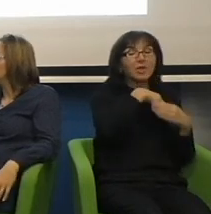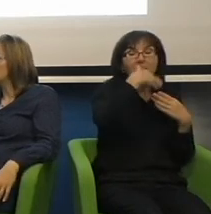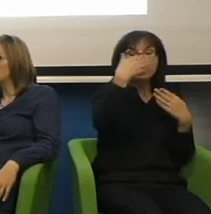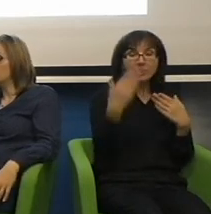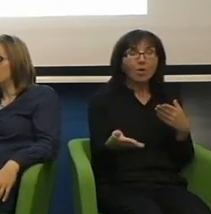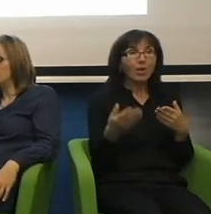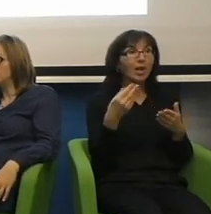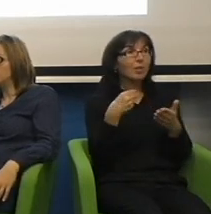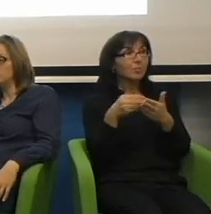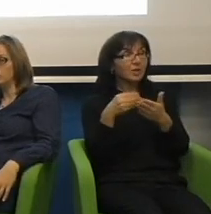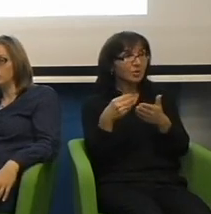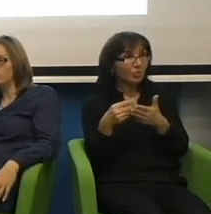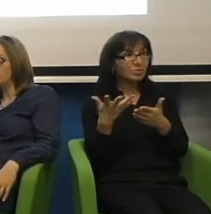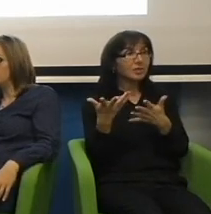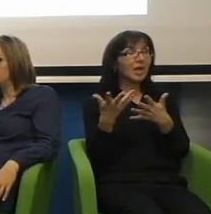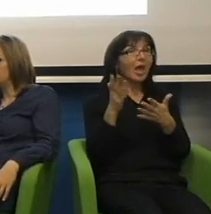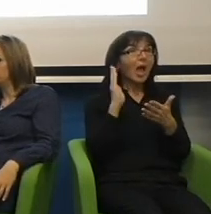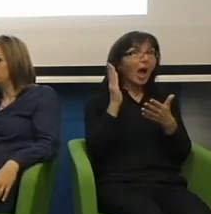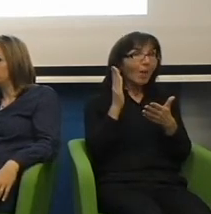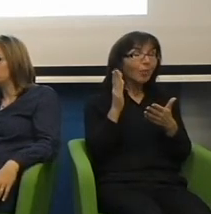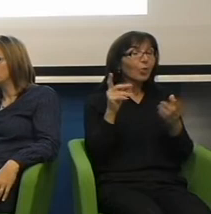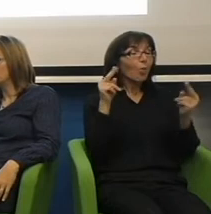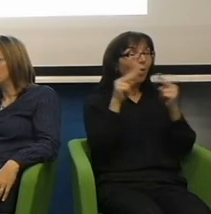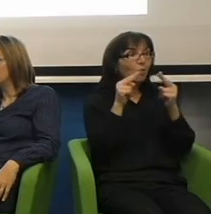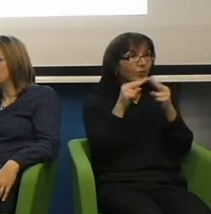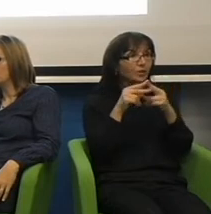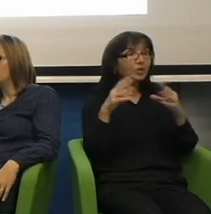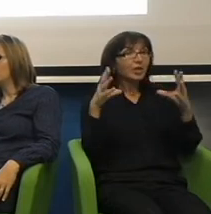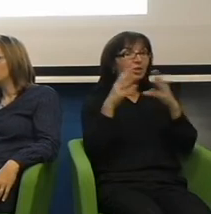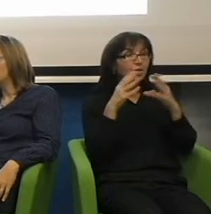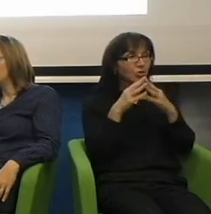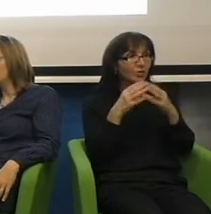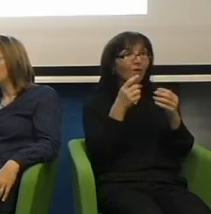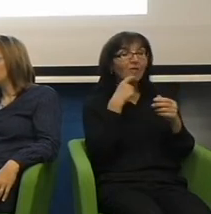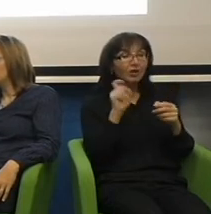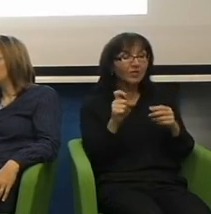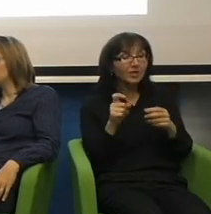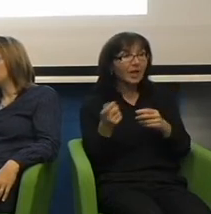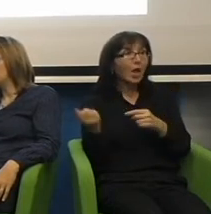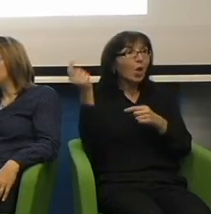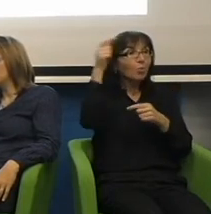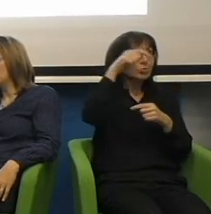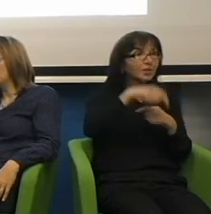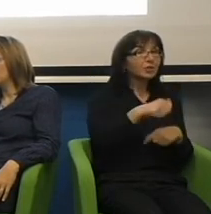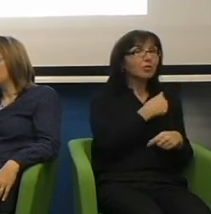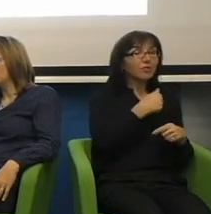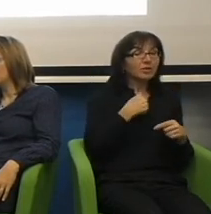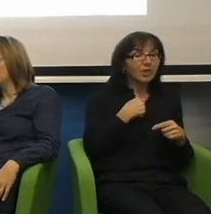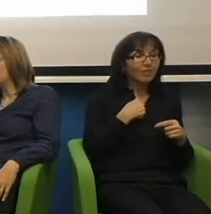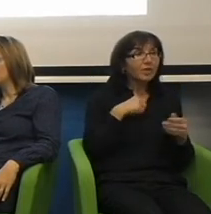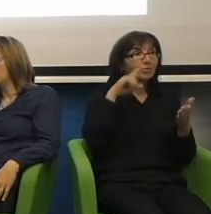wieczorem 10 kwietnia przyjedzie po nią do Warszawy i zabierze ją z lotniska. Jeszcze tego roku planowali wspólny wyjazd na